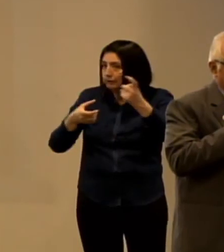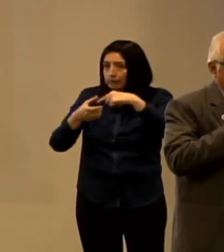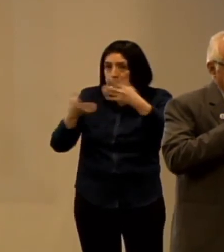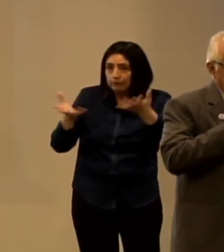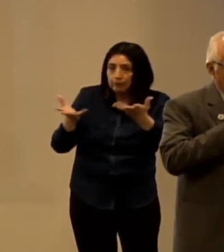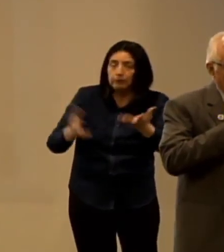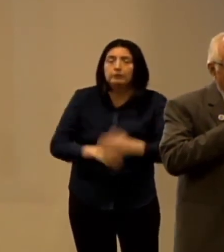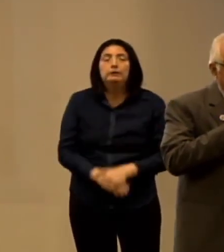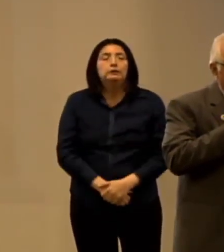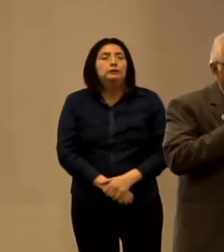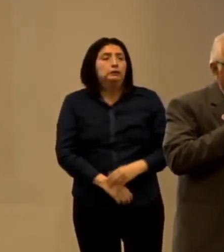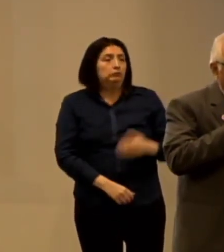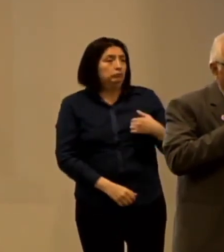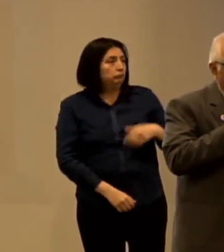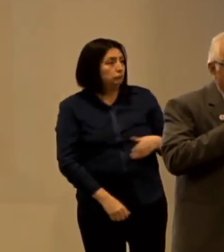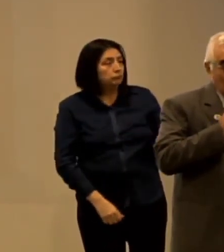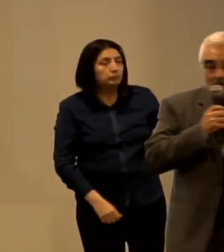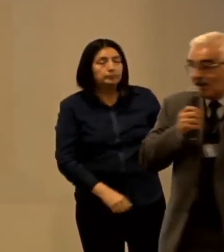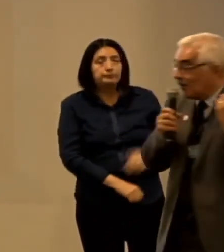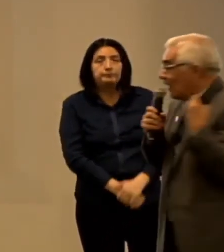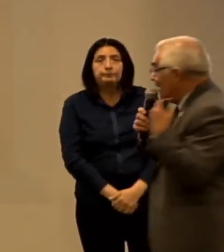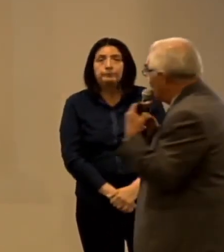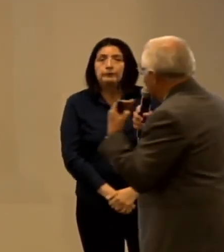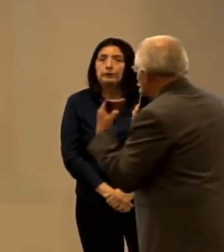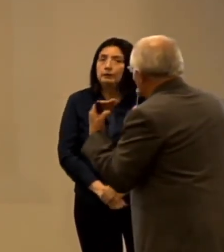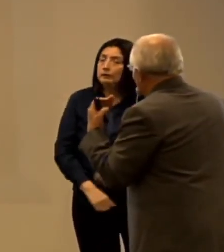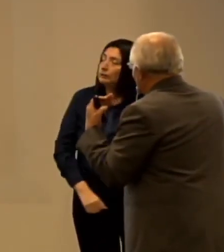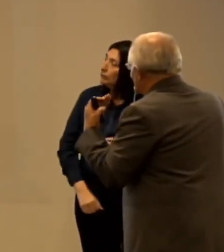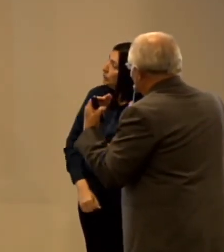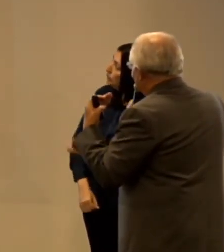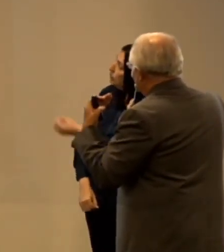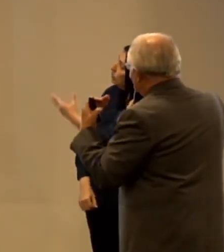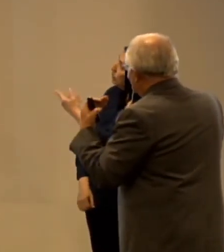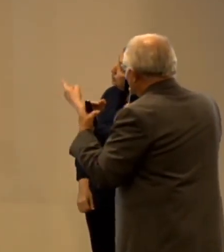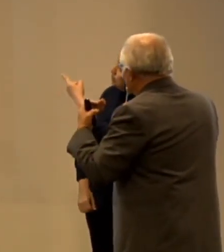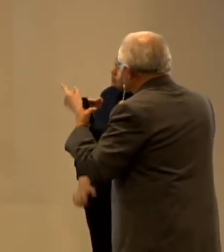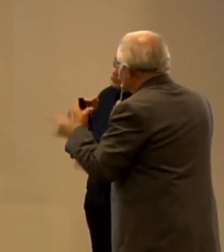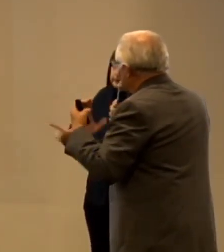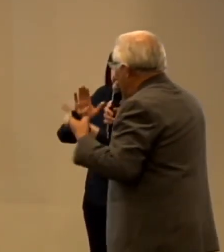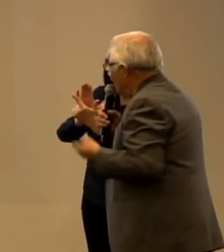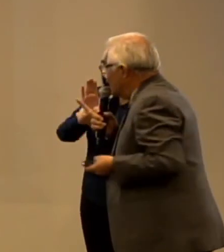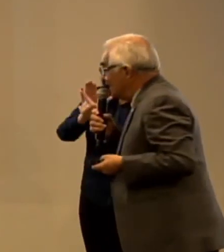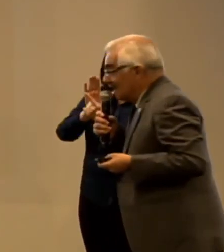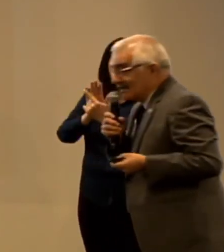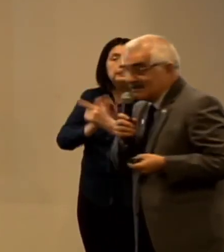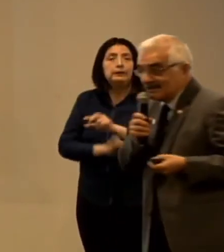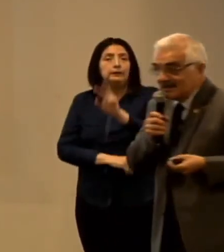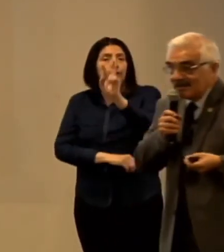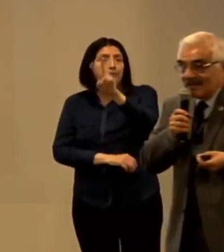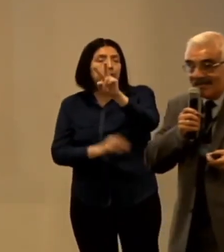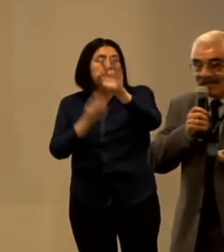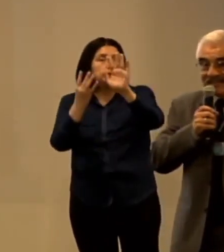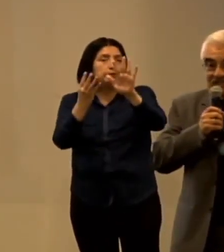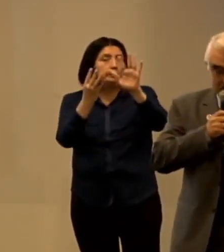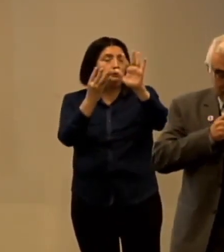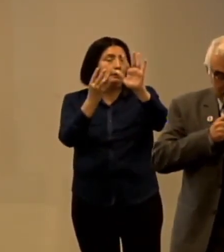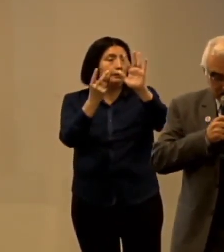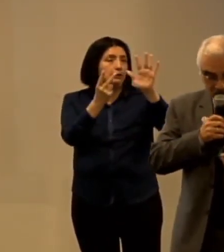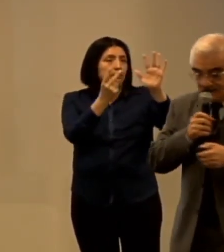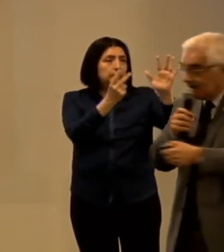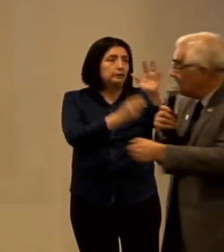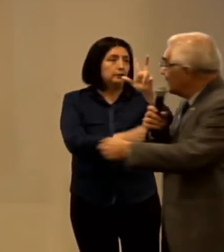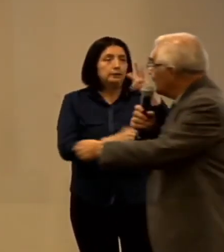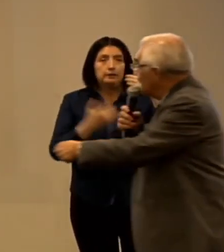que estamos cumpliendo con el dispositivo complementario de la ley 29973. Ya existe